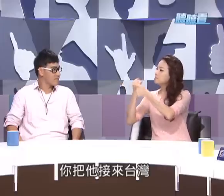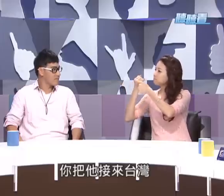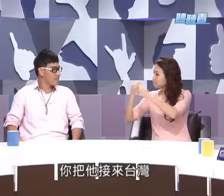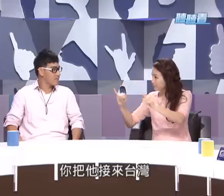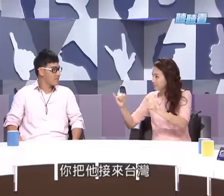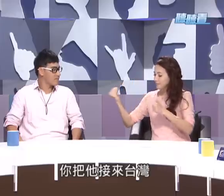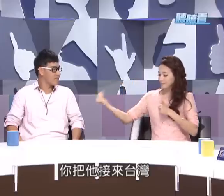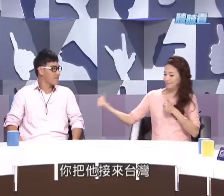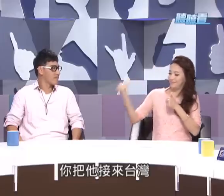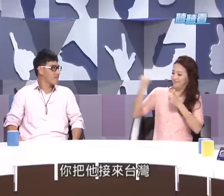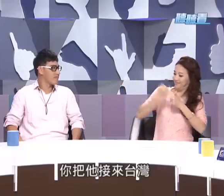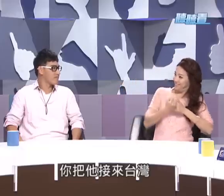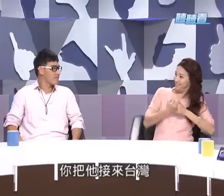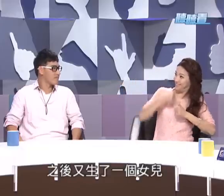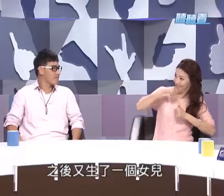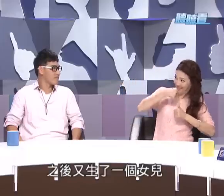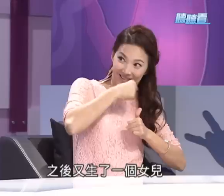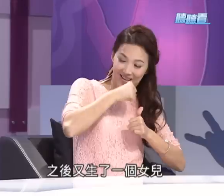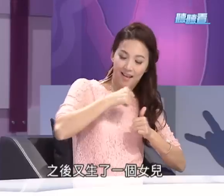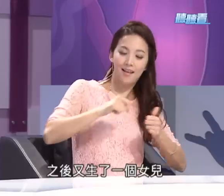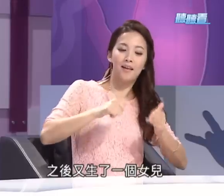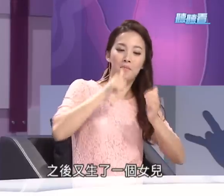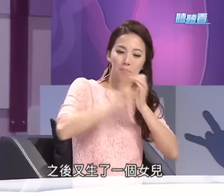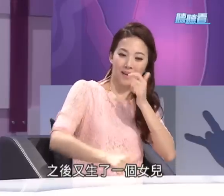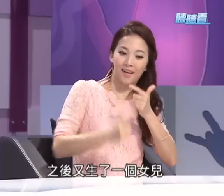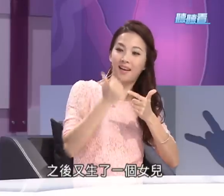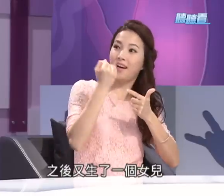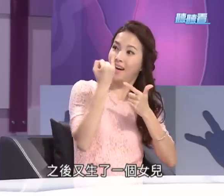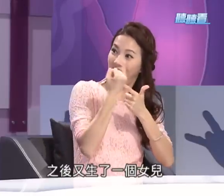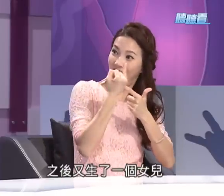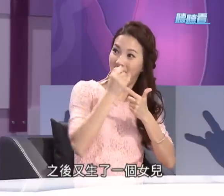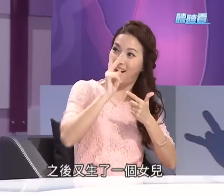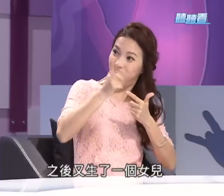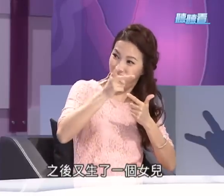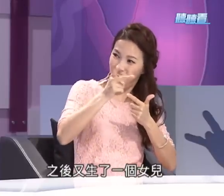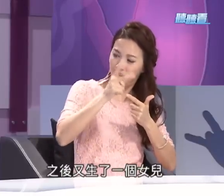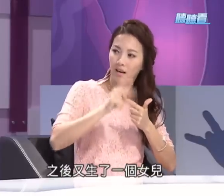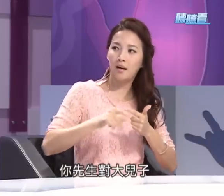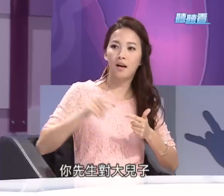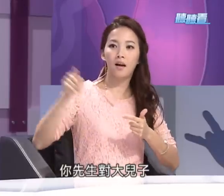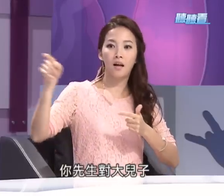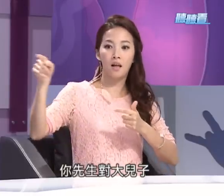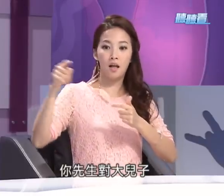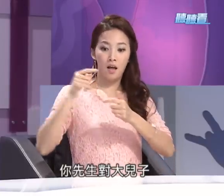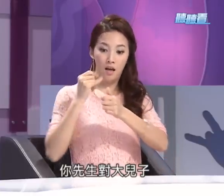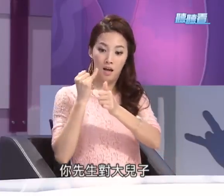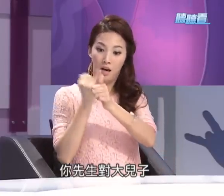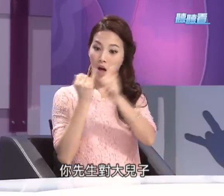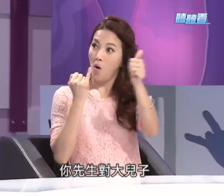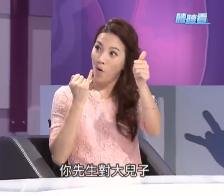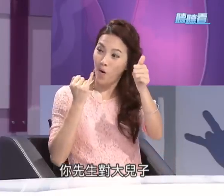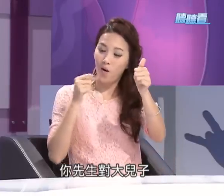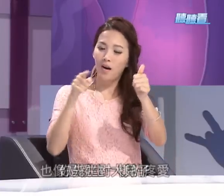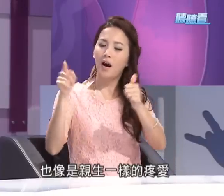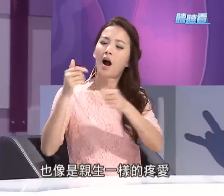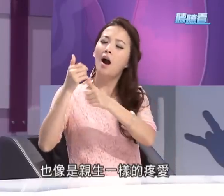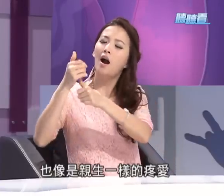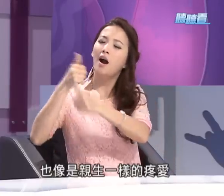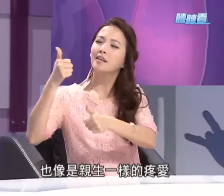他接来台湾之后又生了一个女儿，你先生对大儿子也像是亲